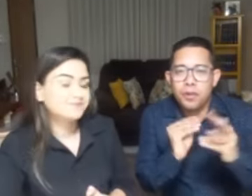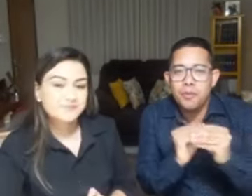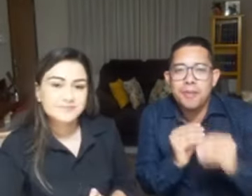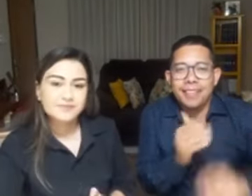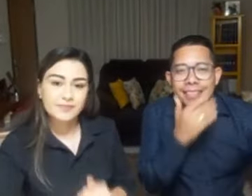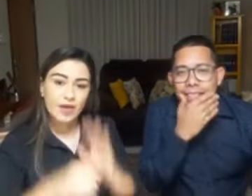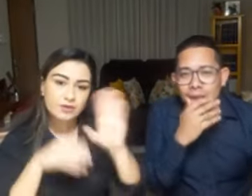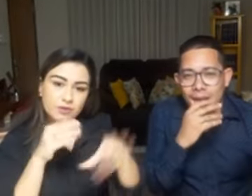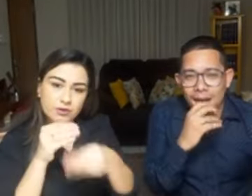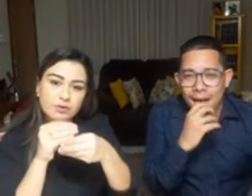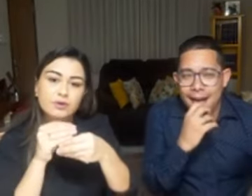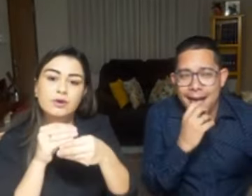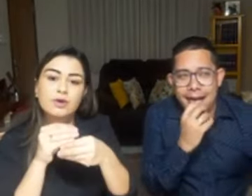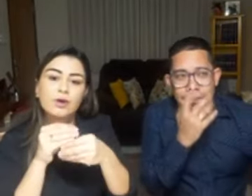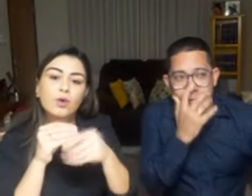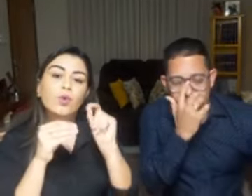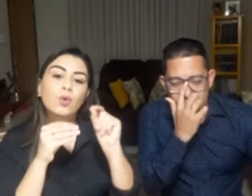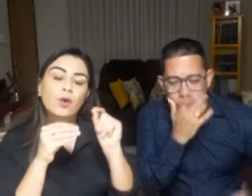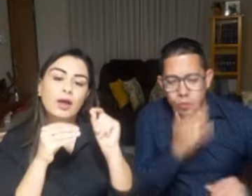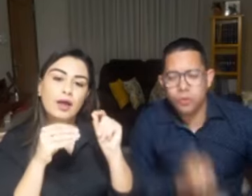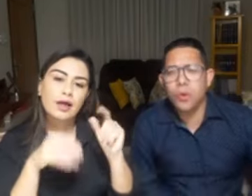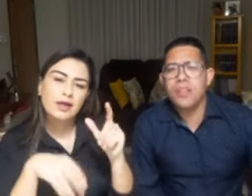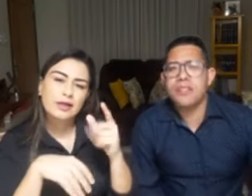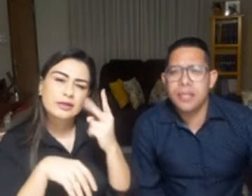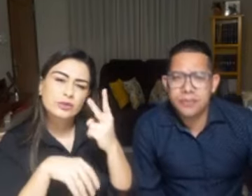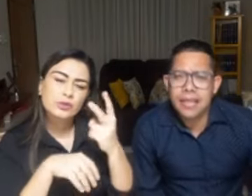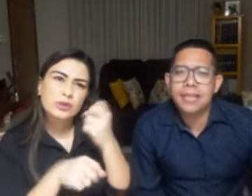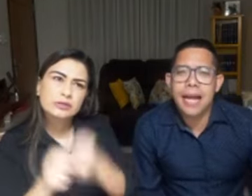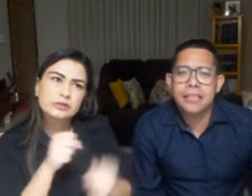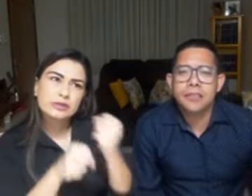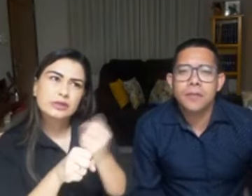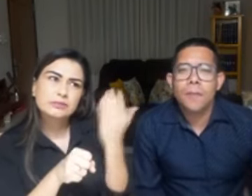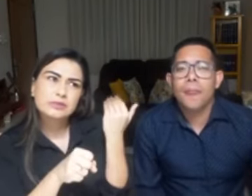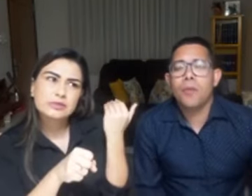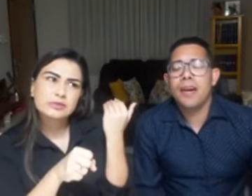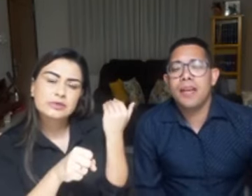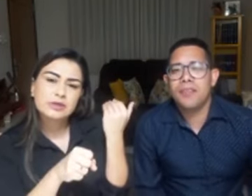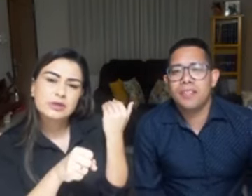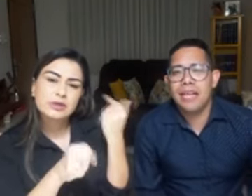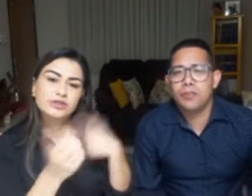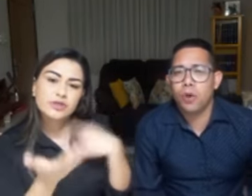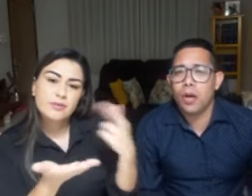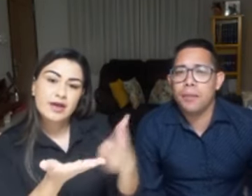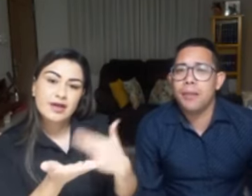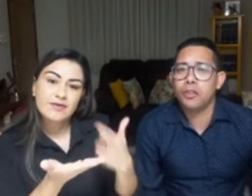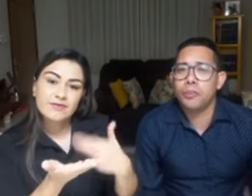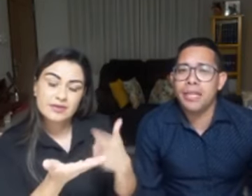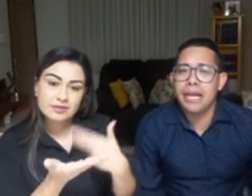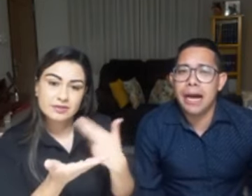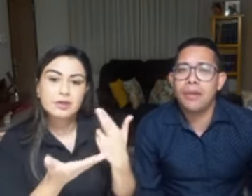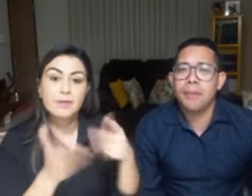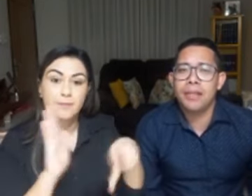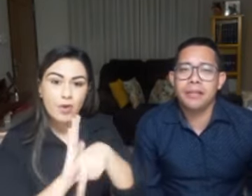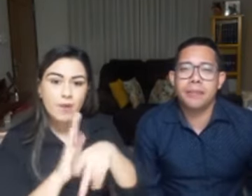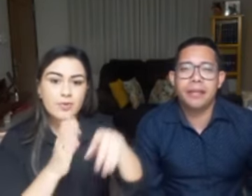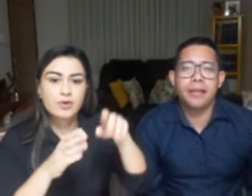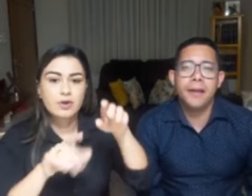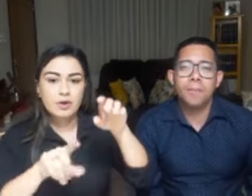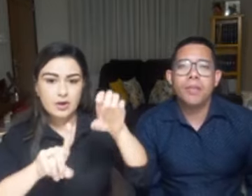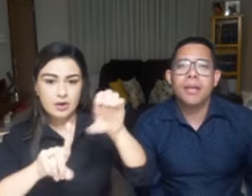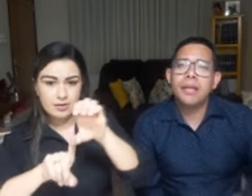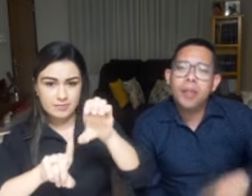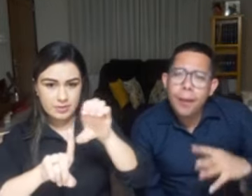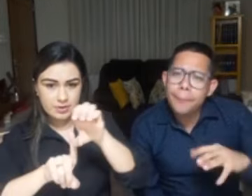só complementando, né? Acho que uns 2 anos atrás, uma revista da Escola Bíblica Dominical, né, pela